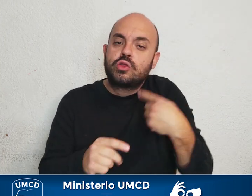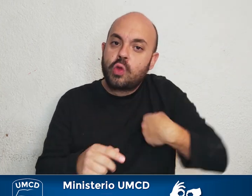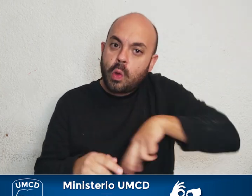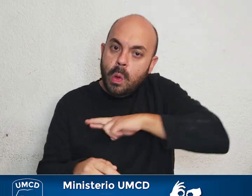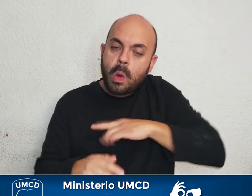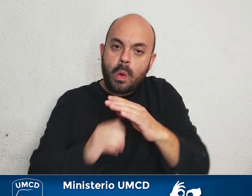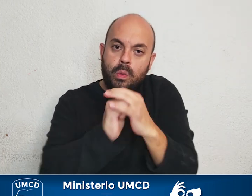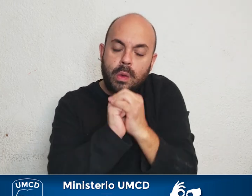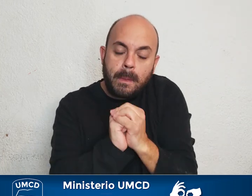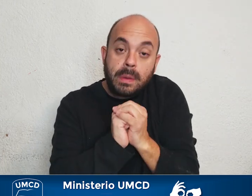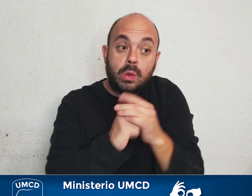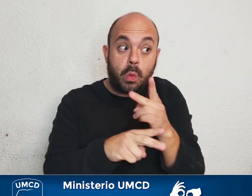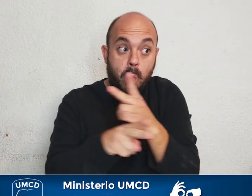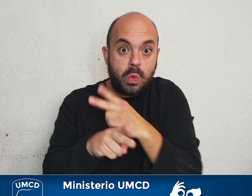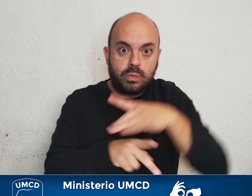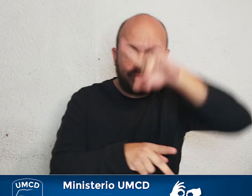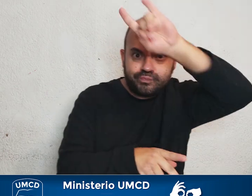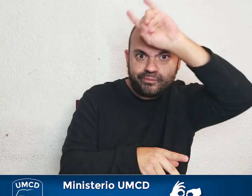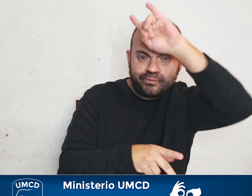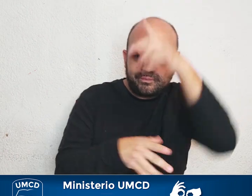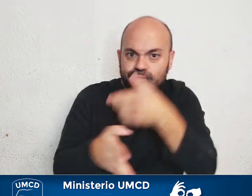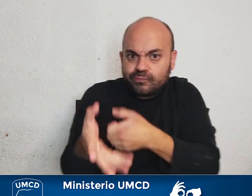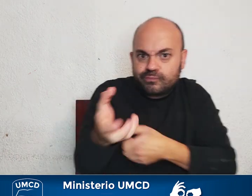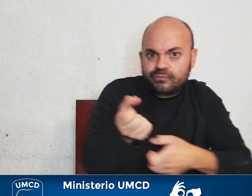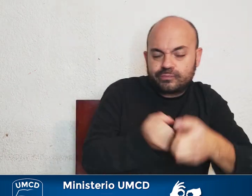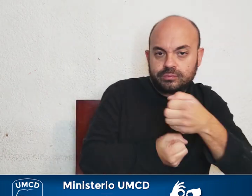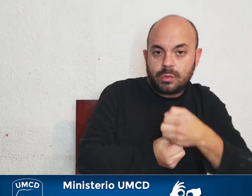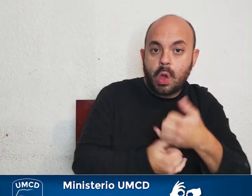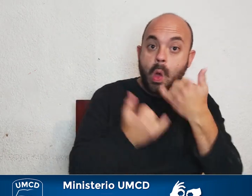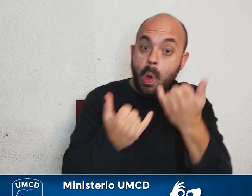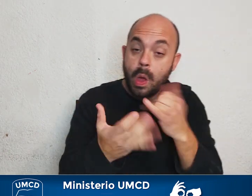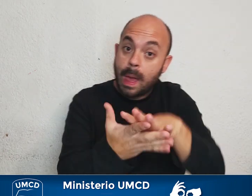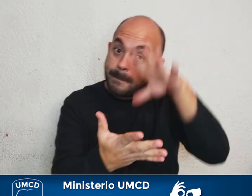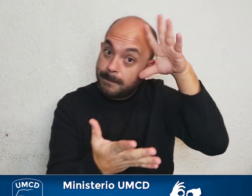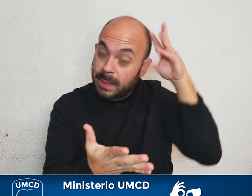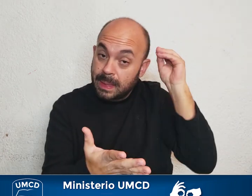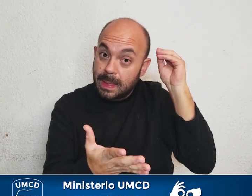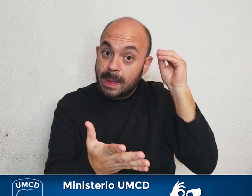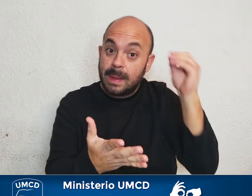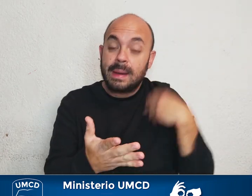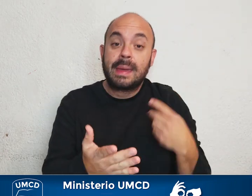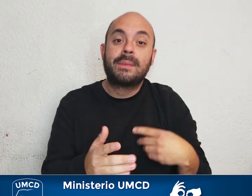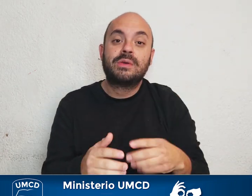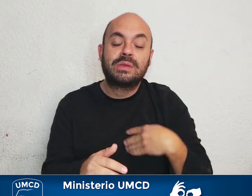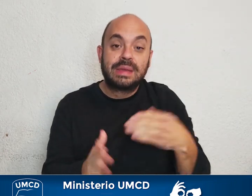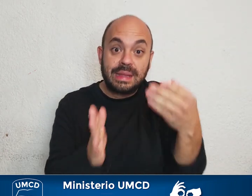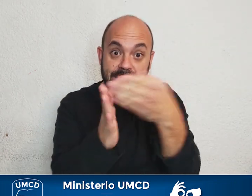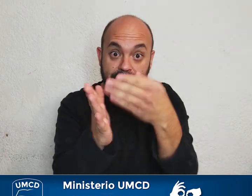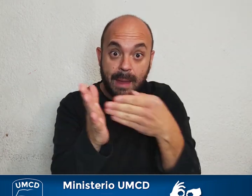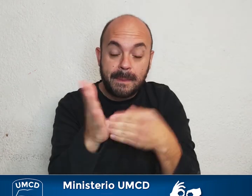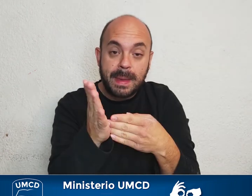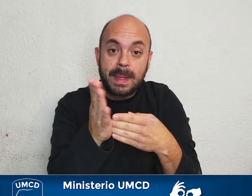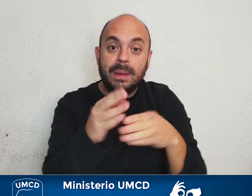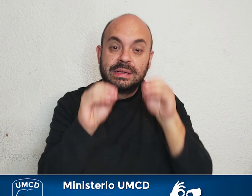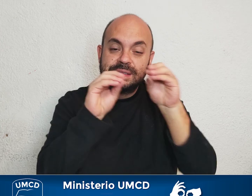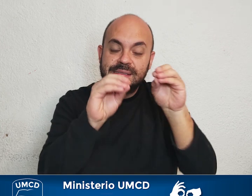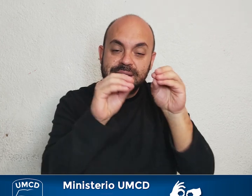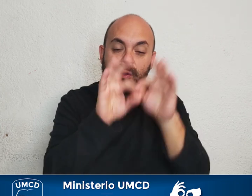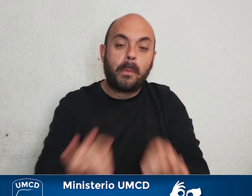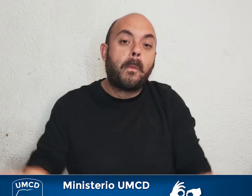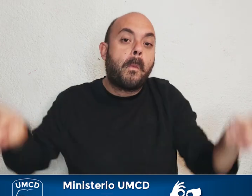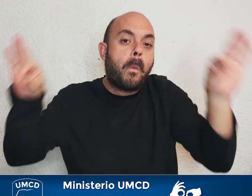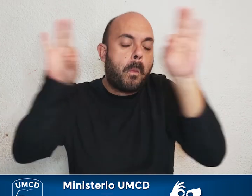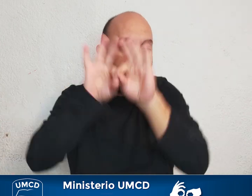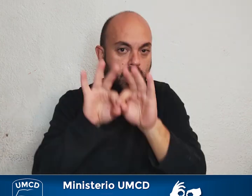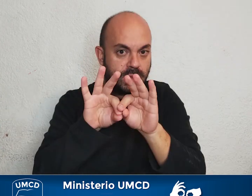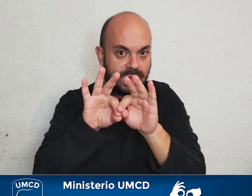en tentación. En este pasaje que vamos a aprender hoy día, nos habla también de velar, pero hay dos principios más que Él utiliza, y